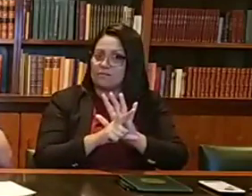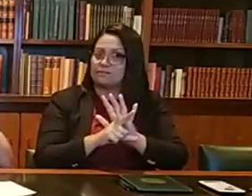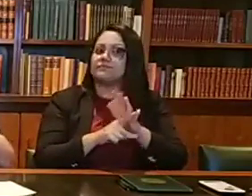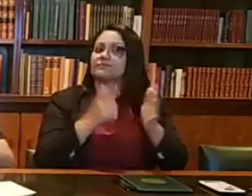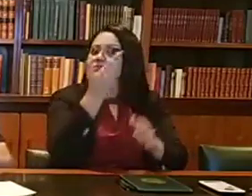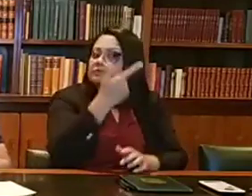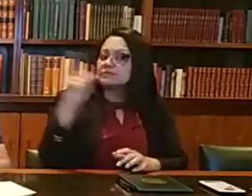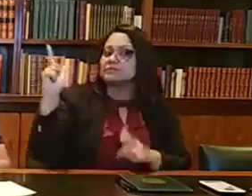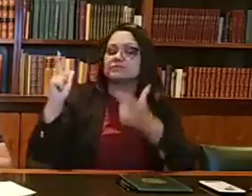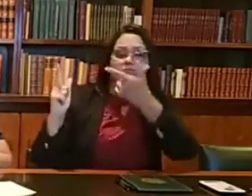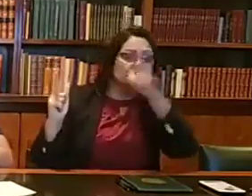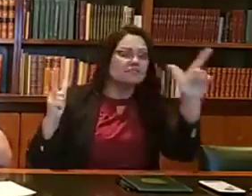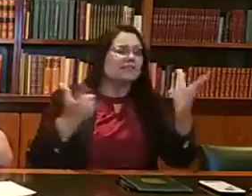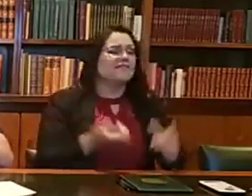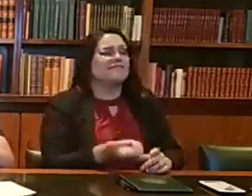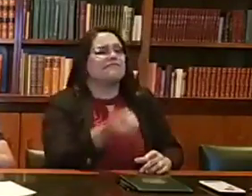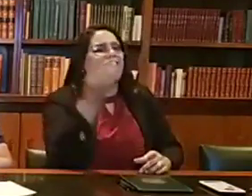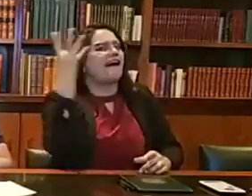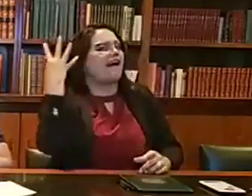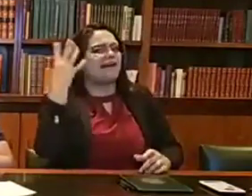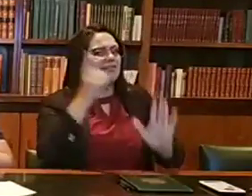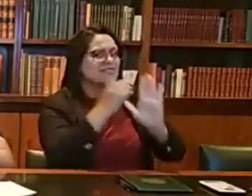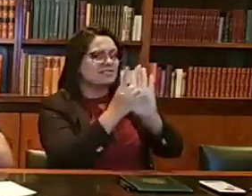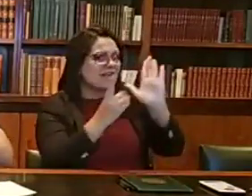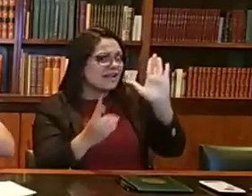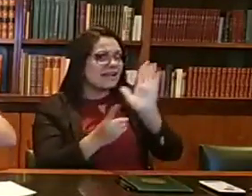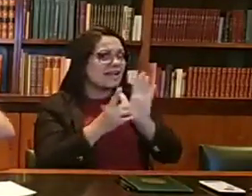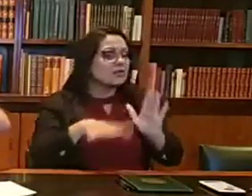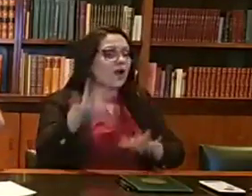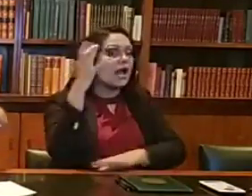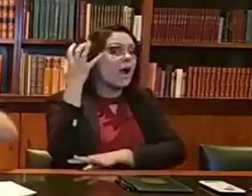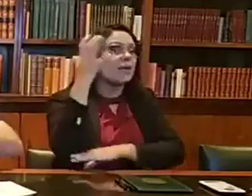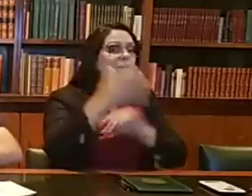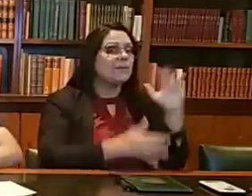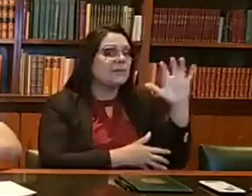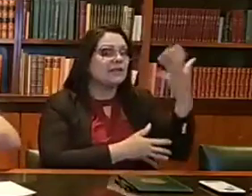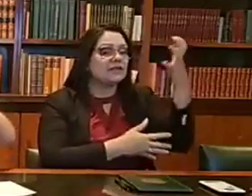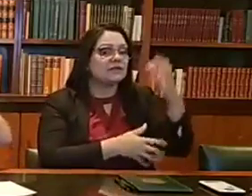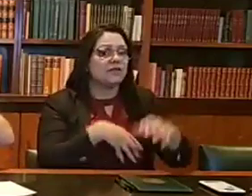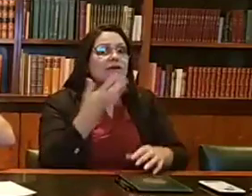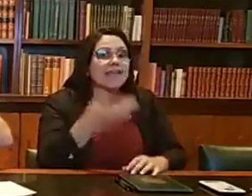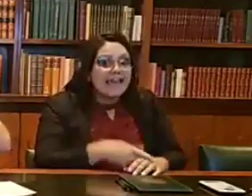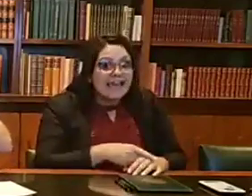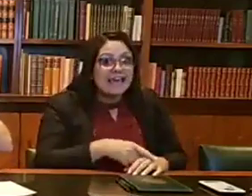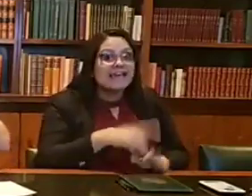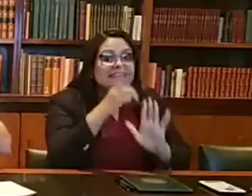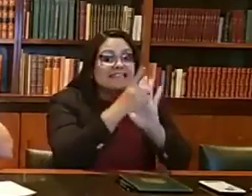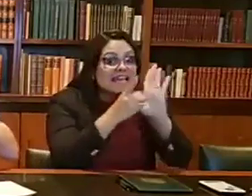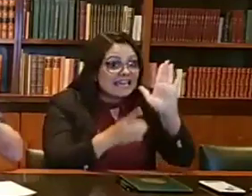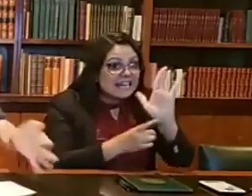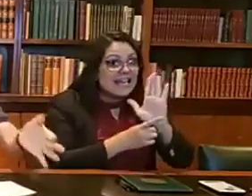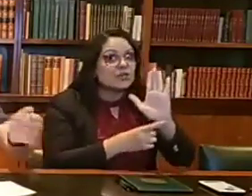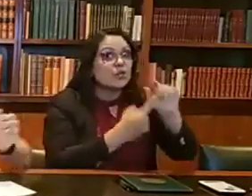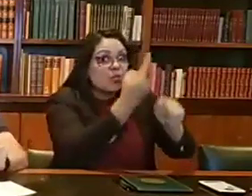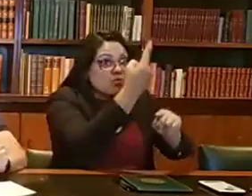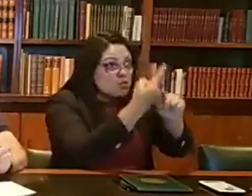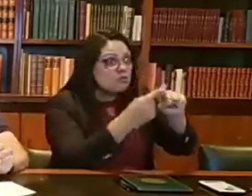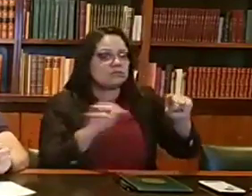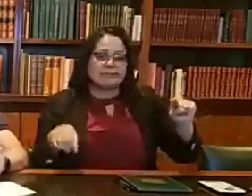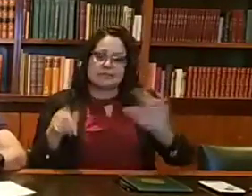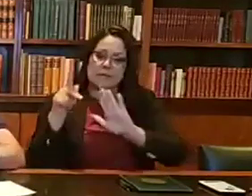são centenas de decretos ambientais, eu acho que são milhares no Brasil. Se você quiser revogar uns 20, por exemplo, tem que ser um projeto de lei para cada